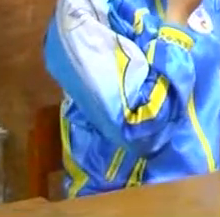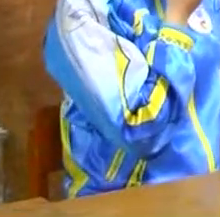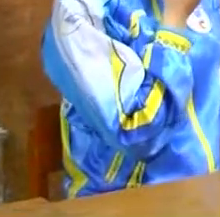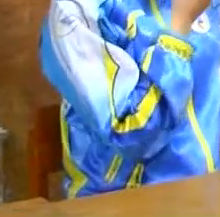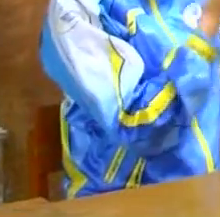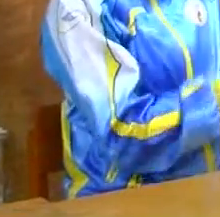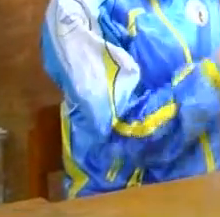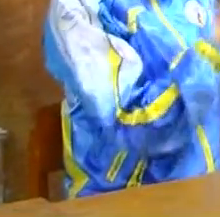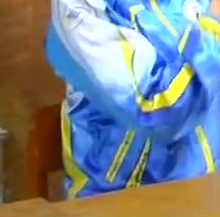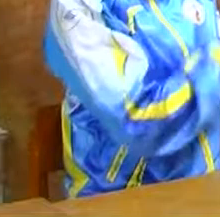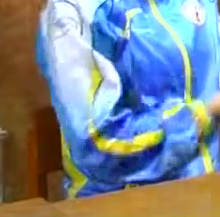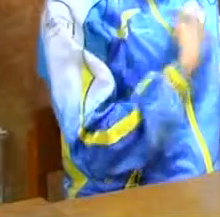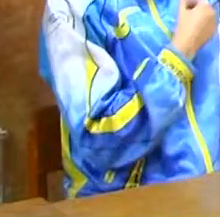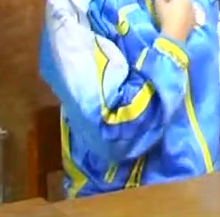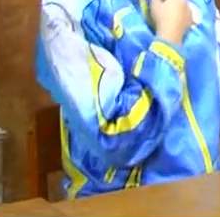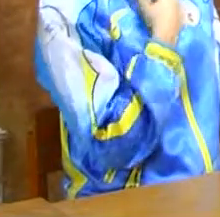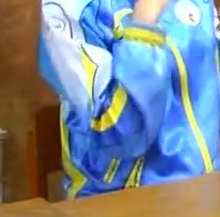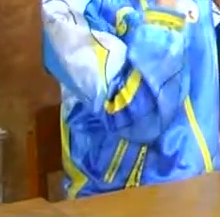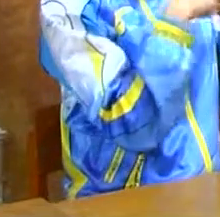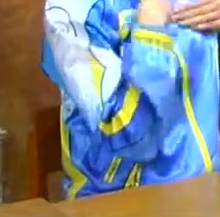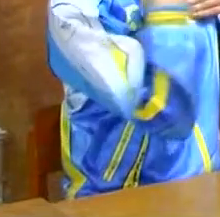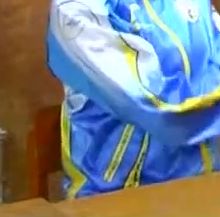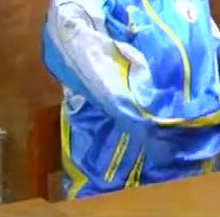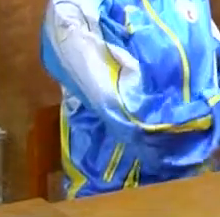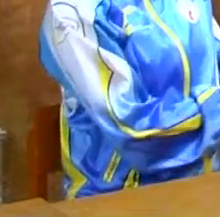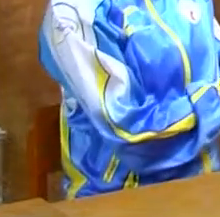навіть готова була свою медаль йому віддати.